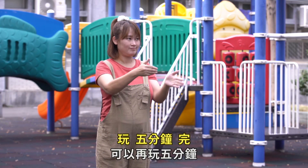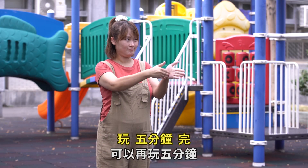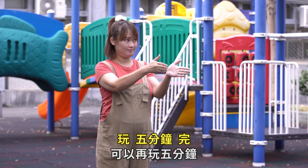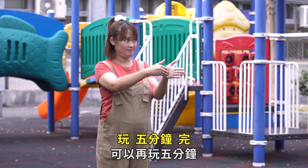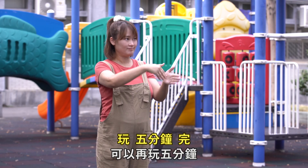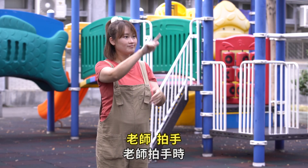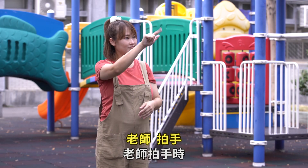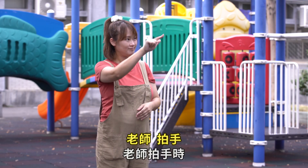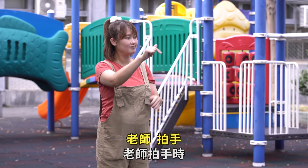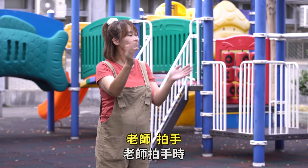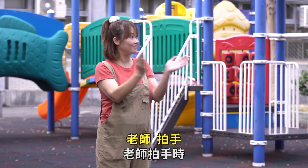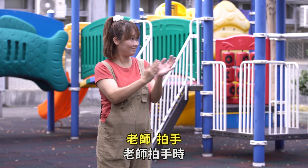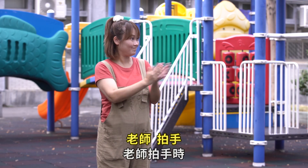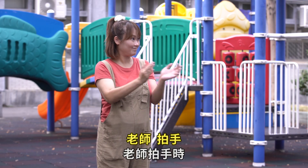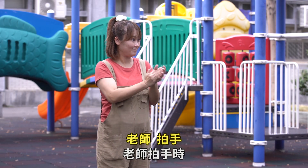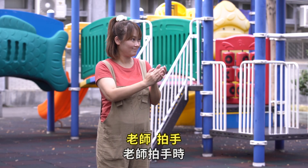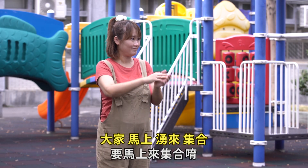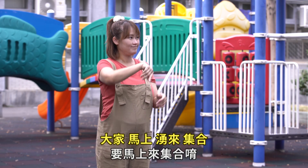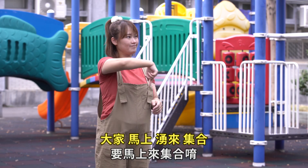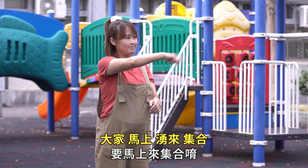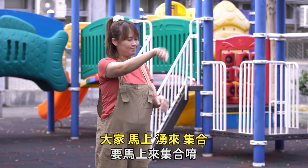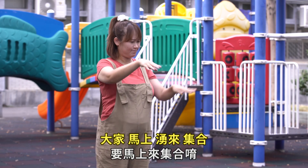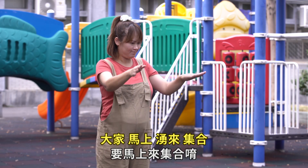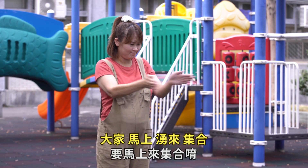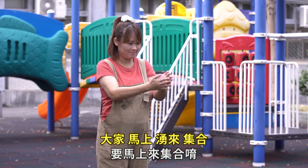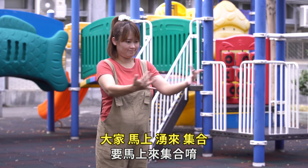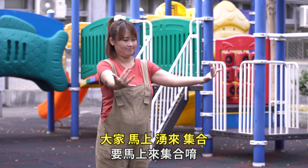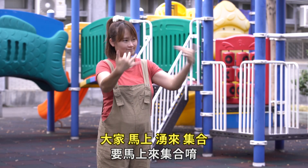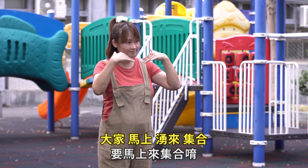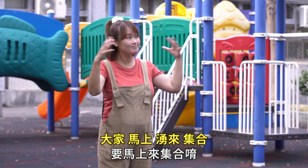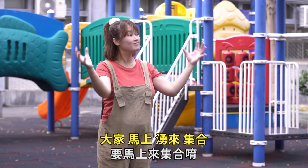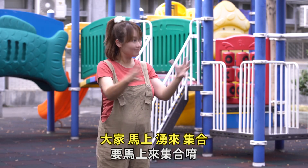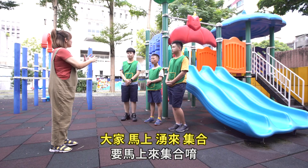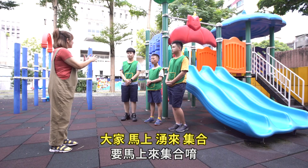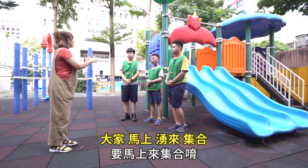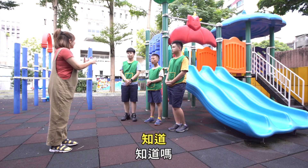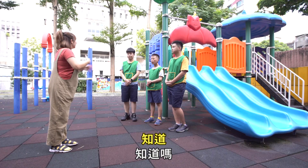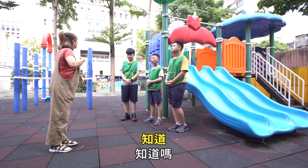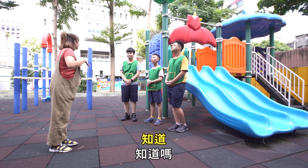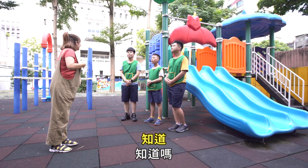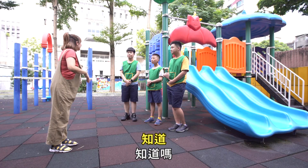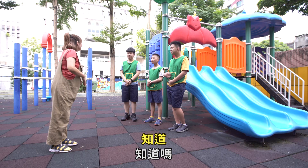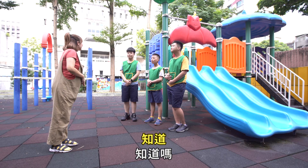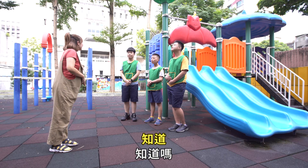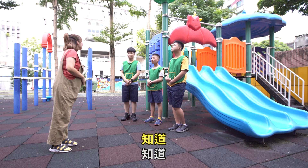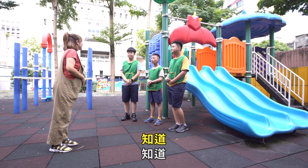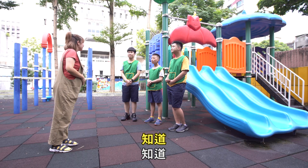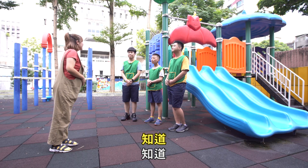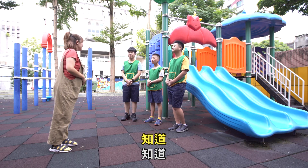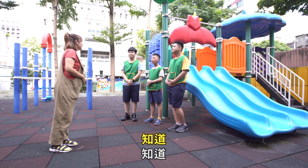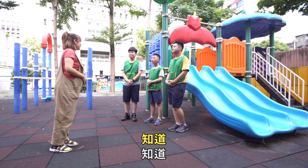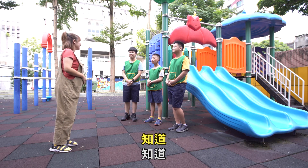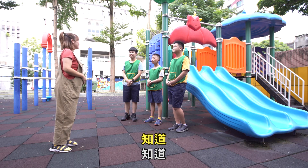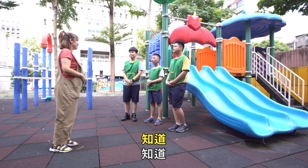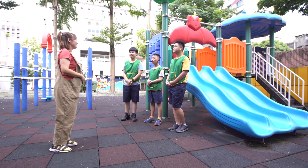钟，老师拍手时要马上来集合哟，知道吗？ 知道。